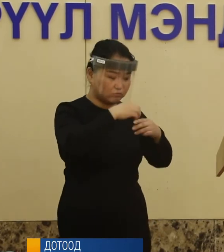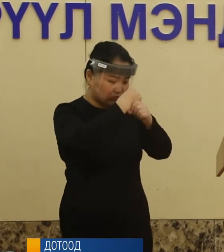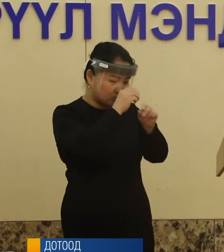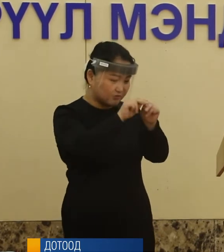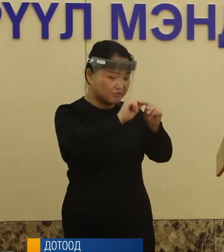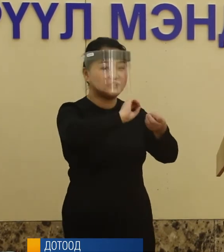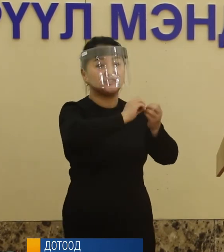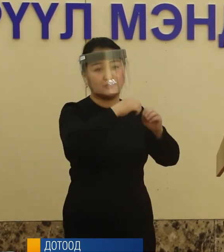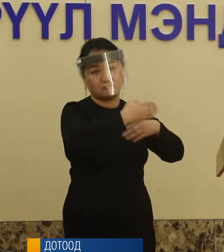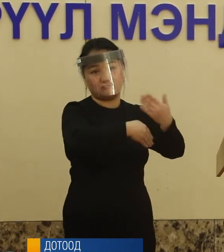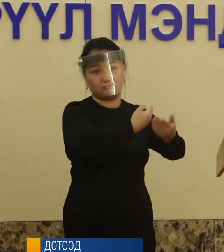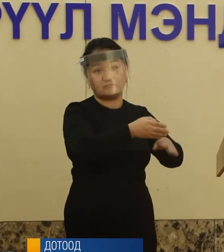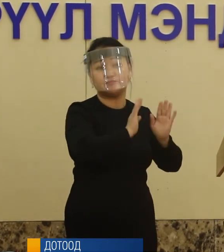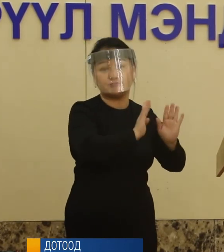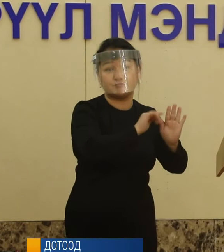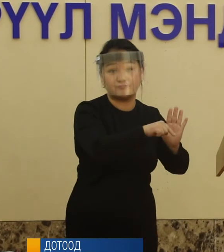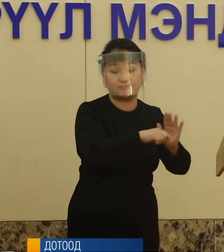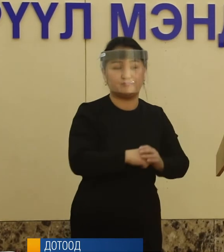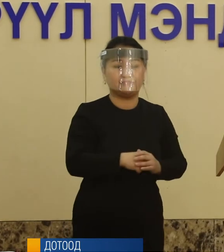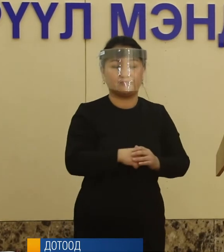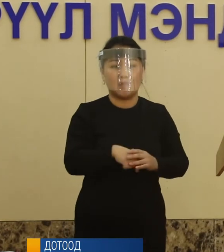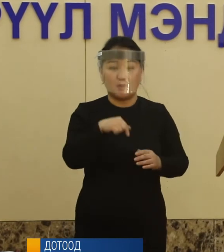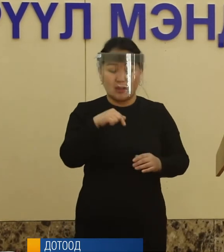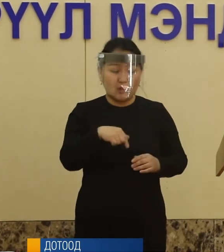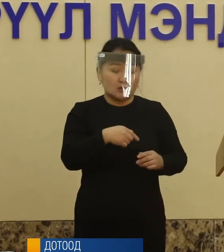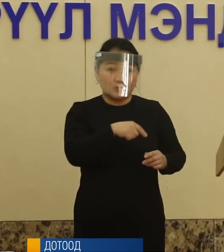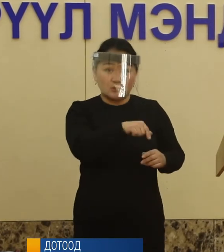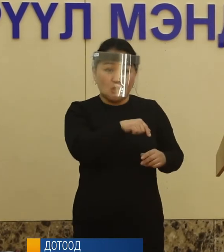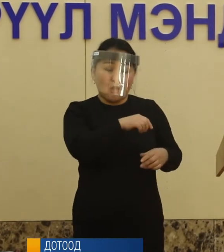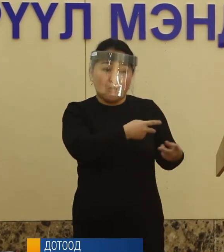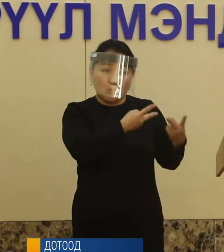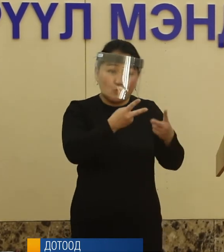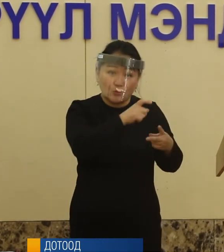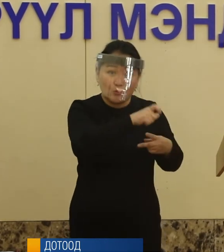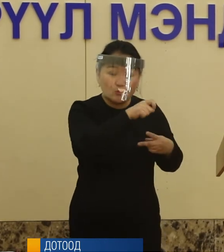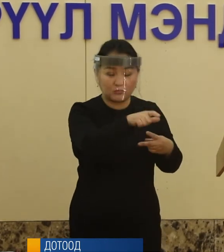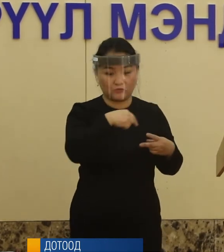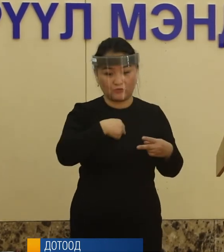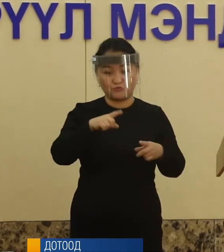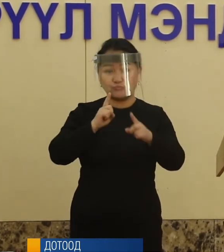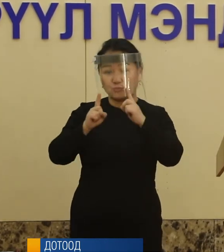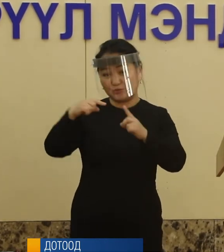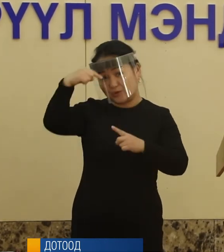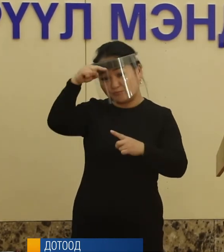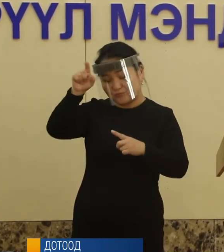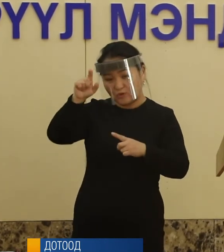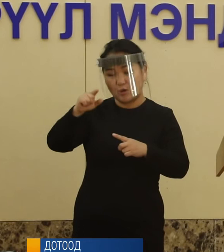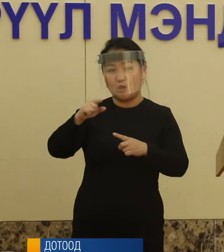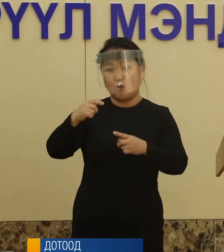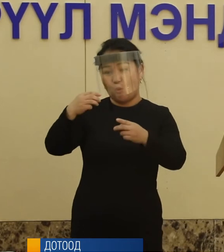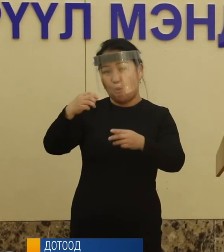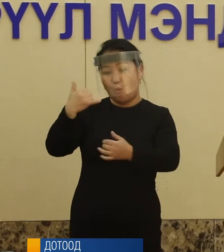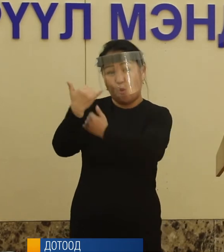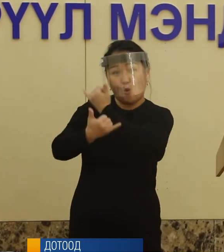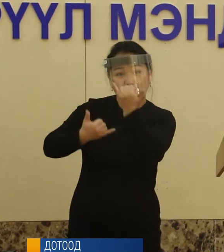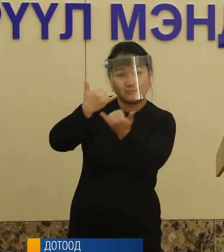байгаа. За бид бас энэ үйлчлүүлэгчтэй зөвлөх эмч нар ялангуяа уламжлалт анагаах ухааны зөвлөх эмч нарын